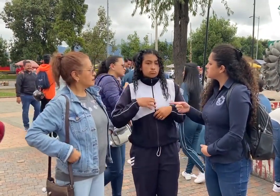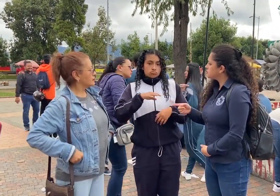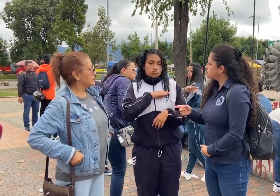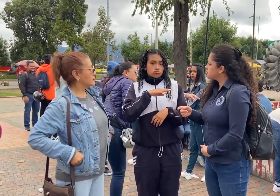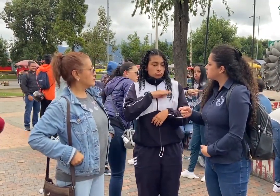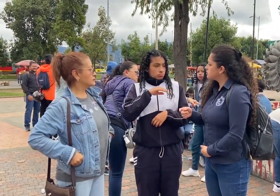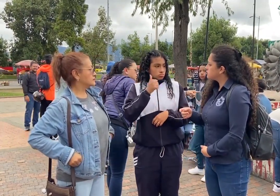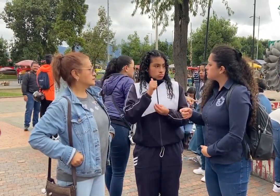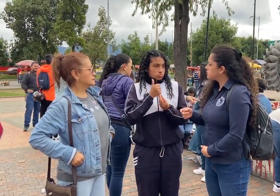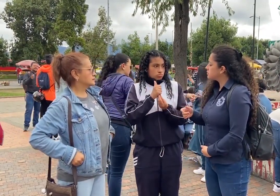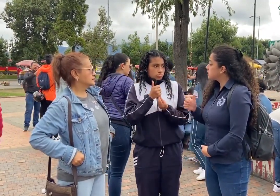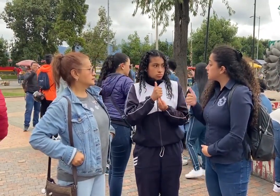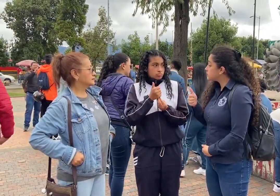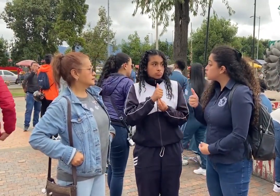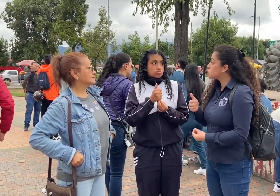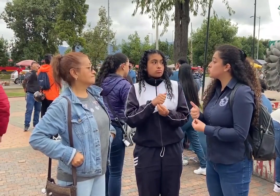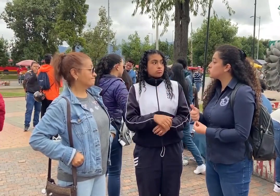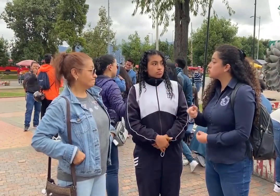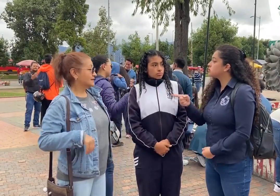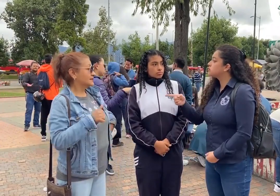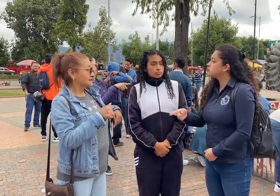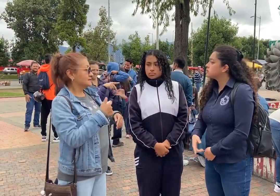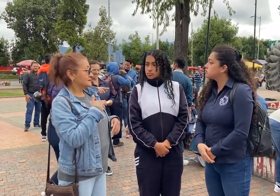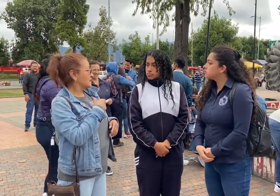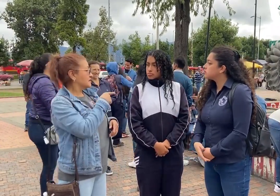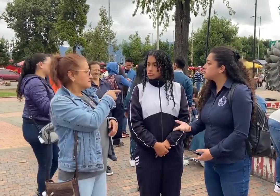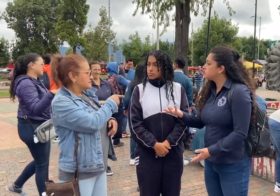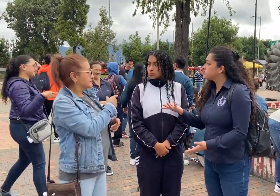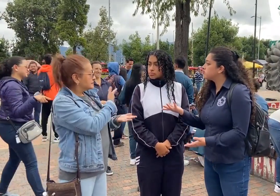servicio de interpretación. ¿Tú en qué grado estás? En décimo,